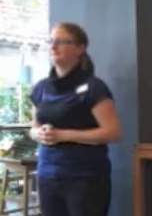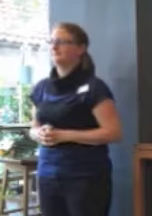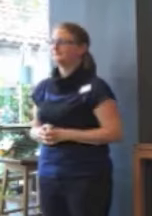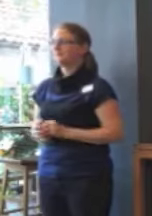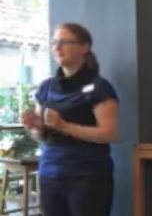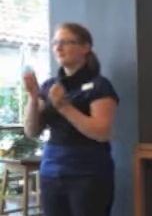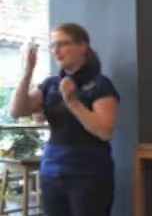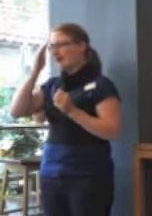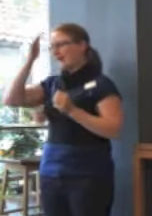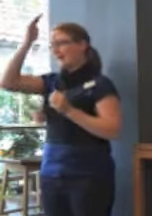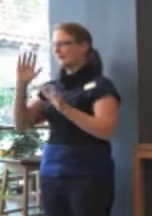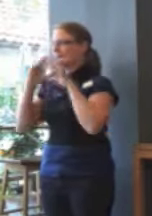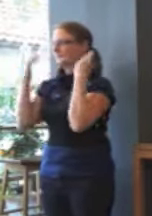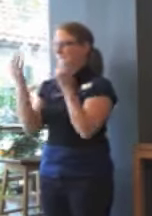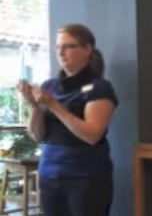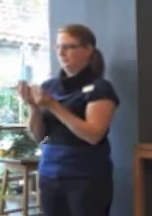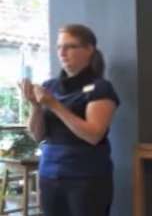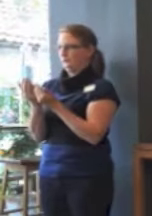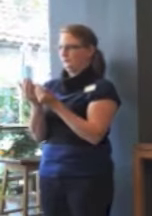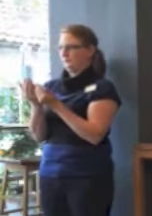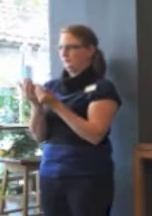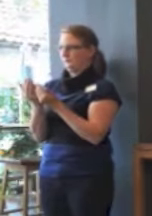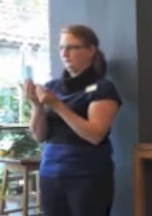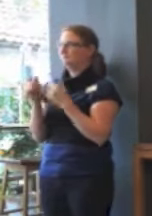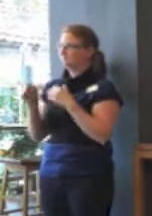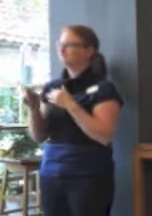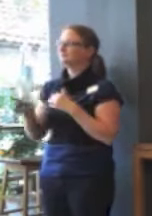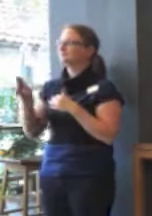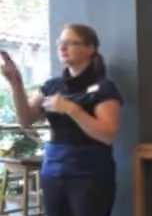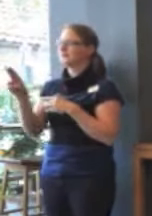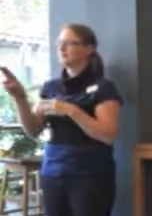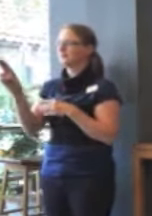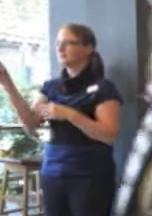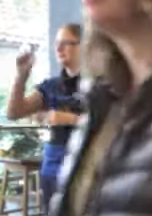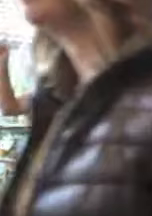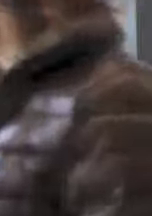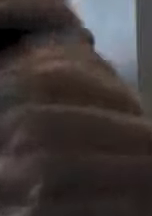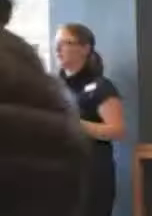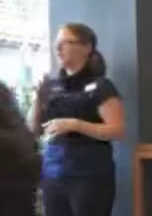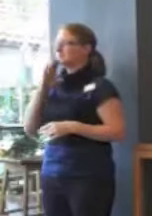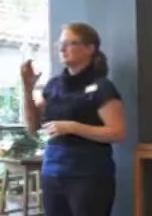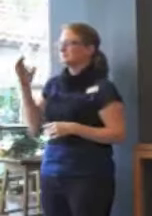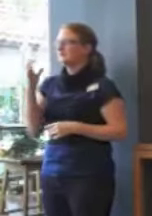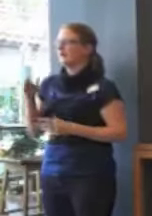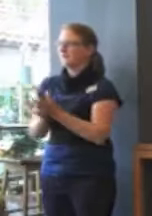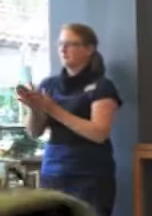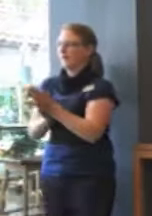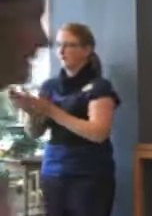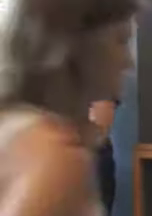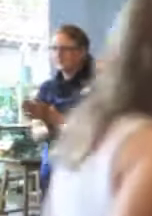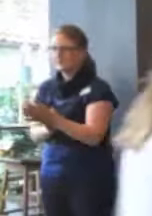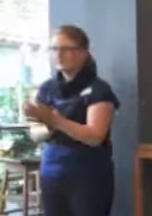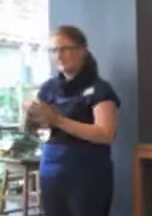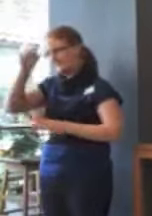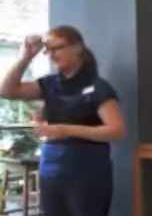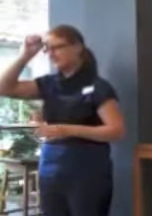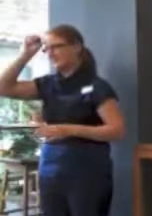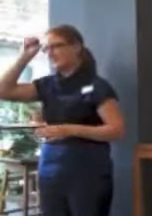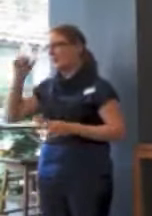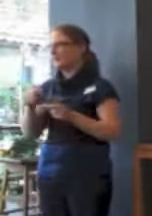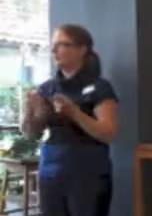Men äldreomsorgen då är ju en bransch som vi vet med stora utmaningar. Det är svårt att attrahera och